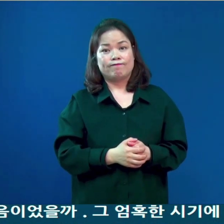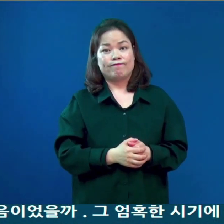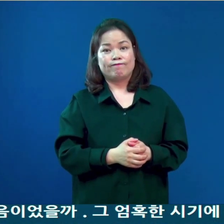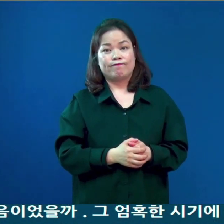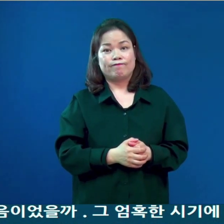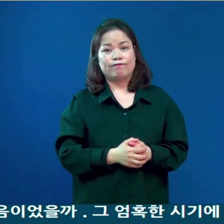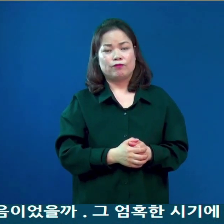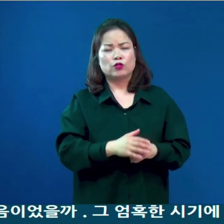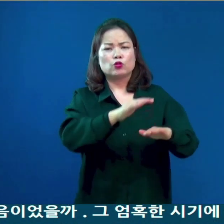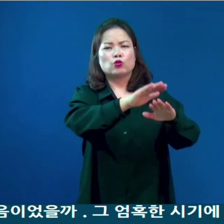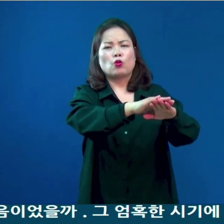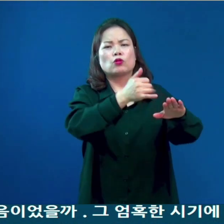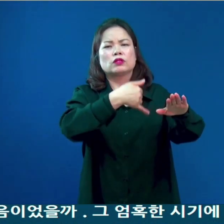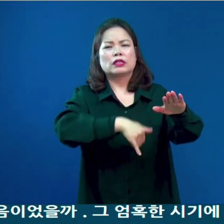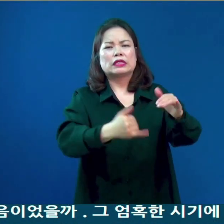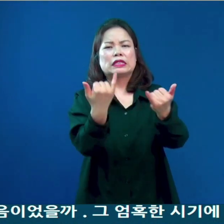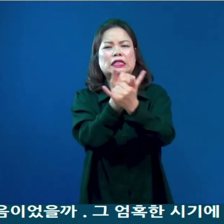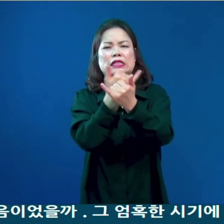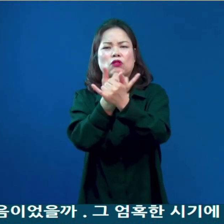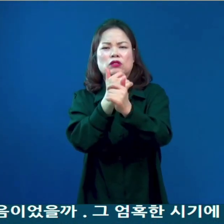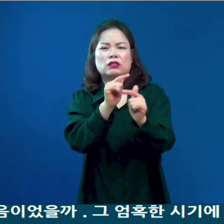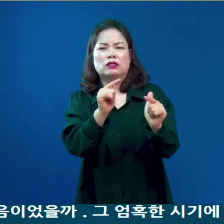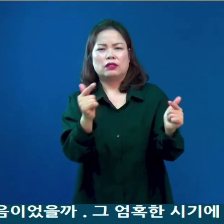그다음에 두고 온 가족들, 친척들,